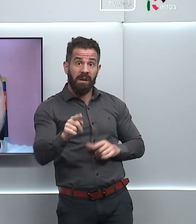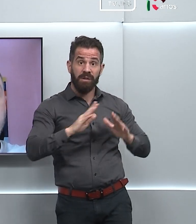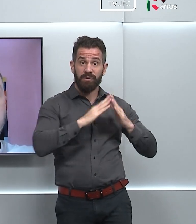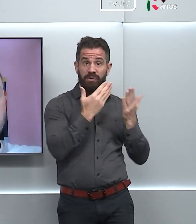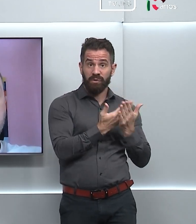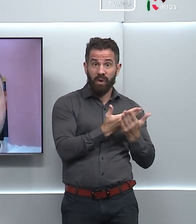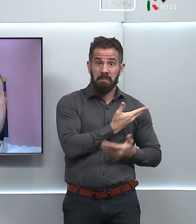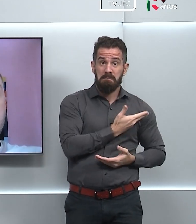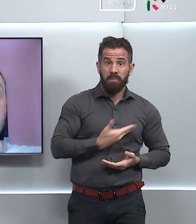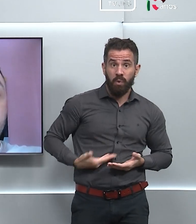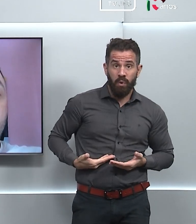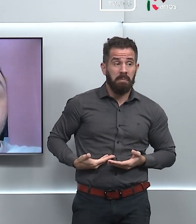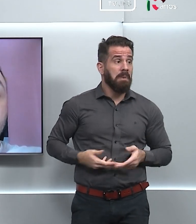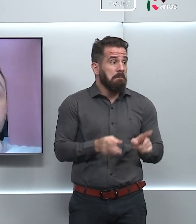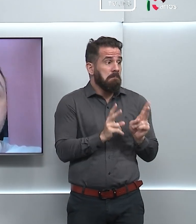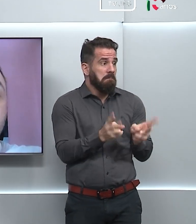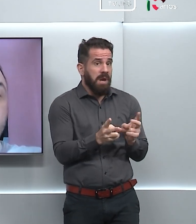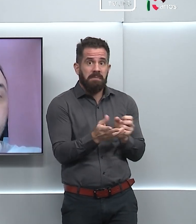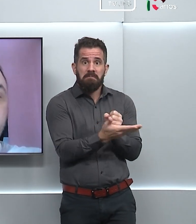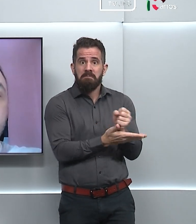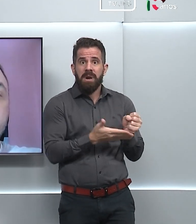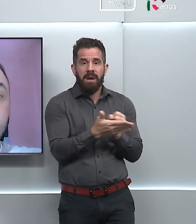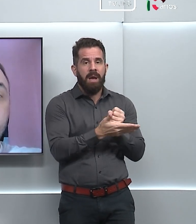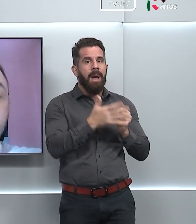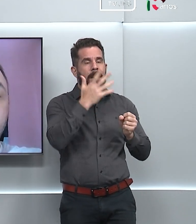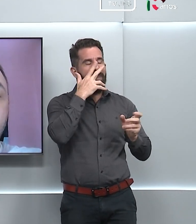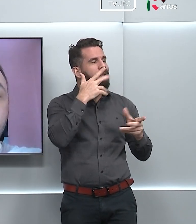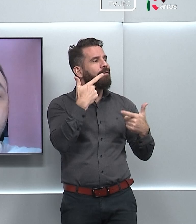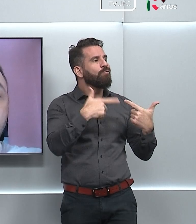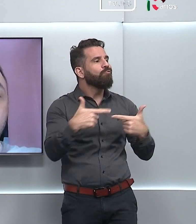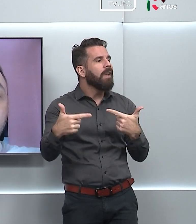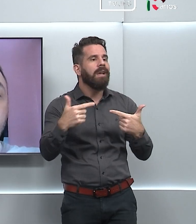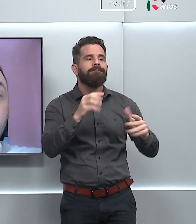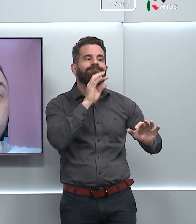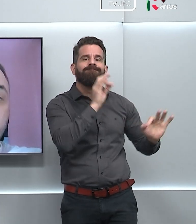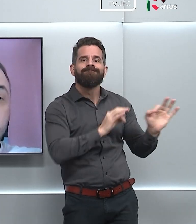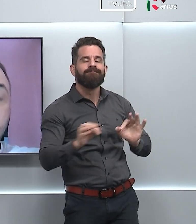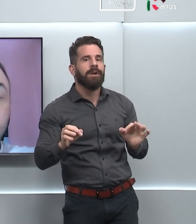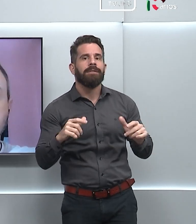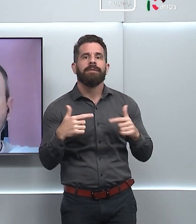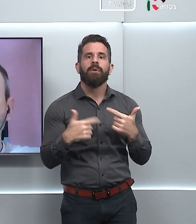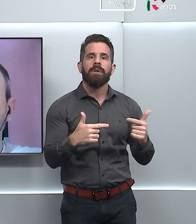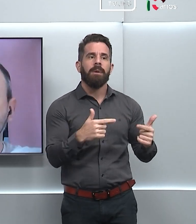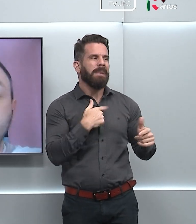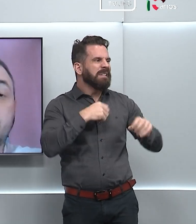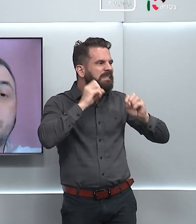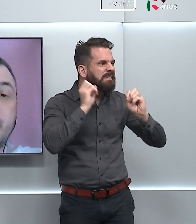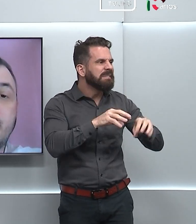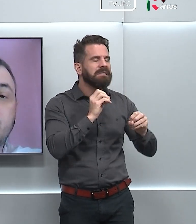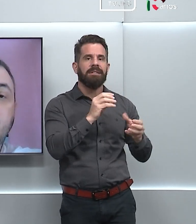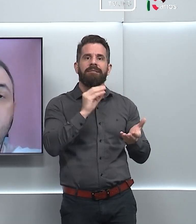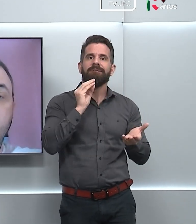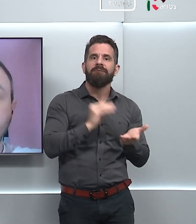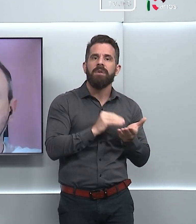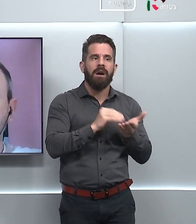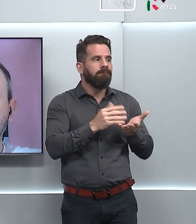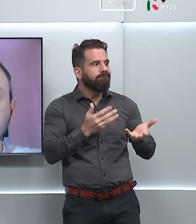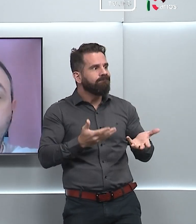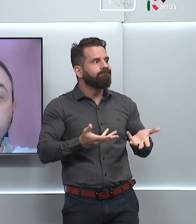itinerários formativos de uma forma um tanto desorganizada que tirou dos estudantes essa chance de se